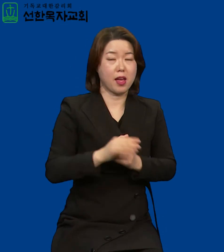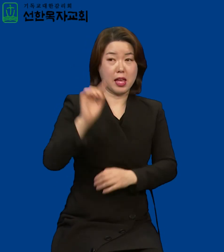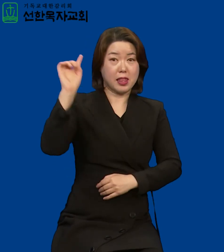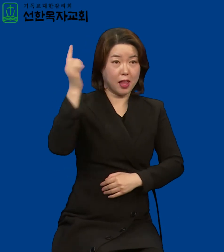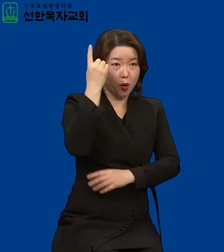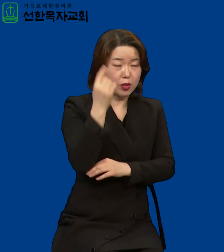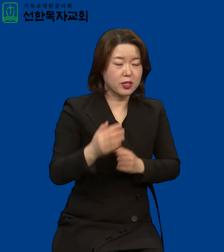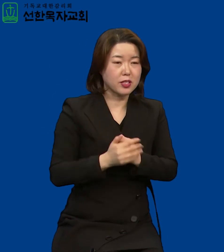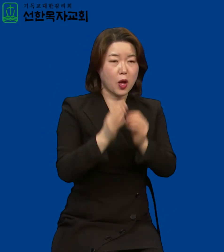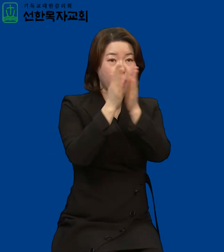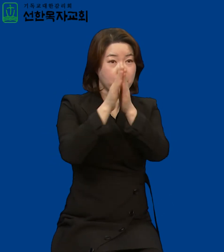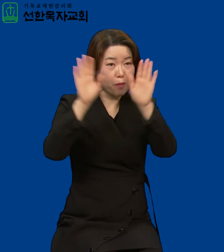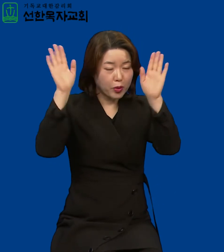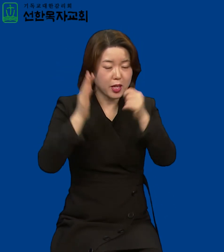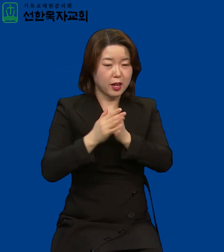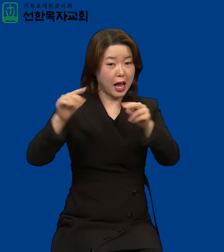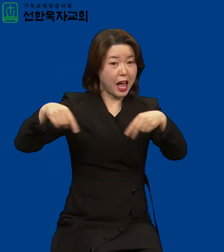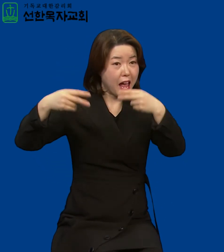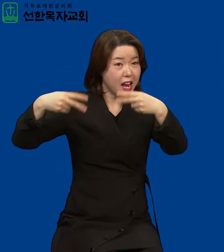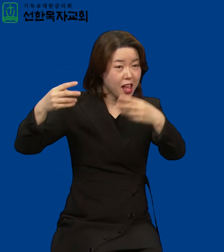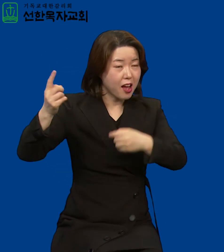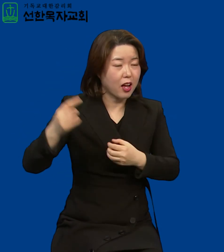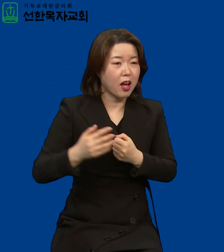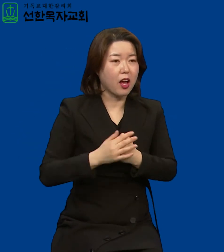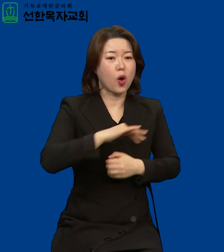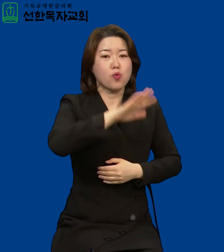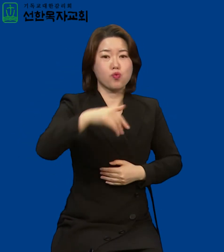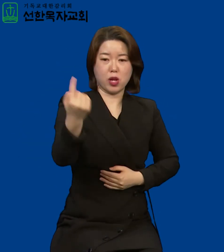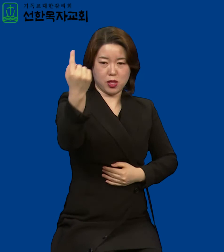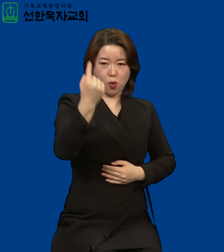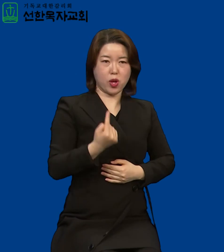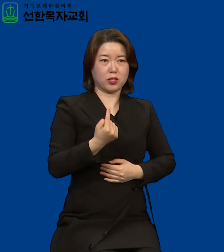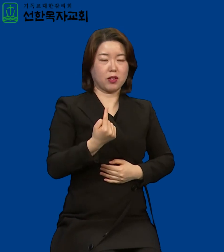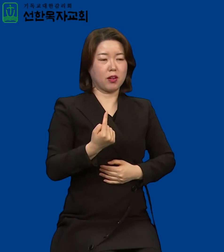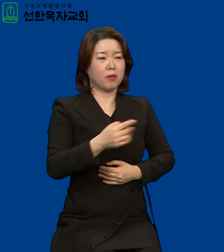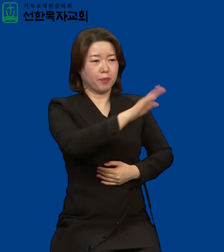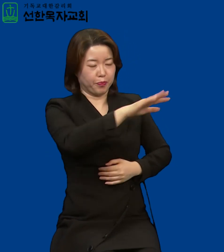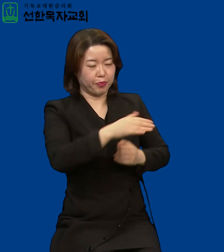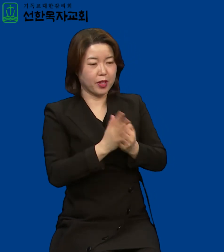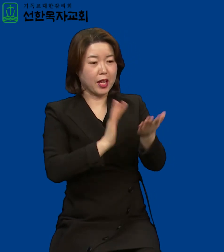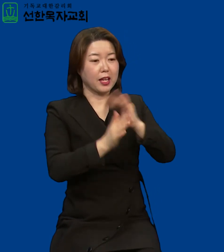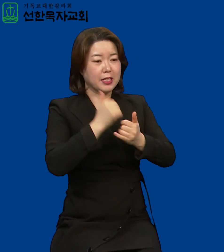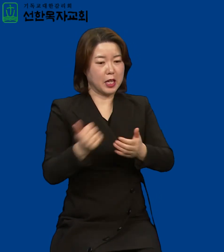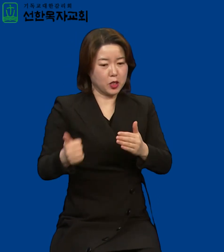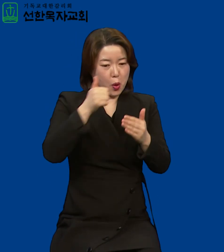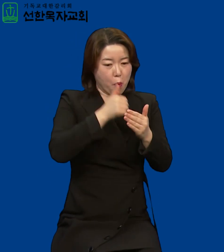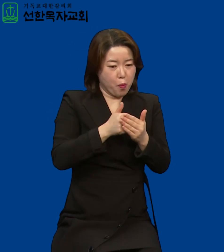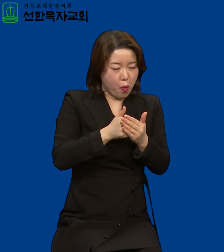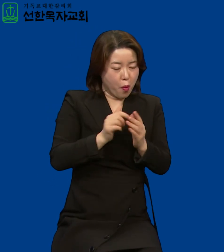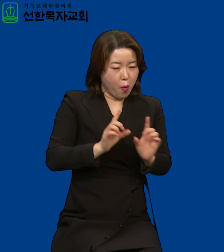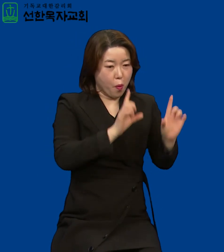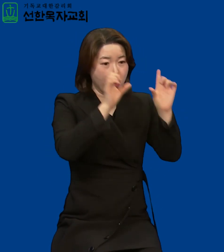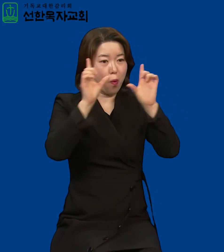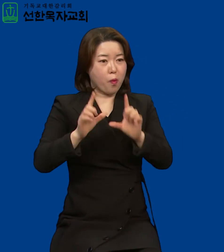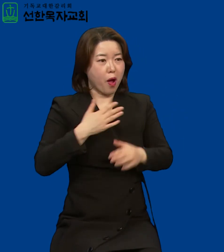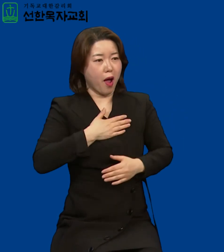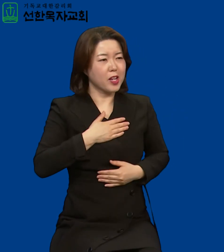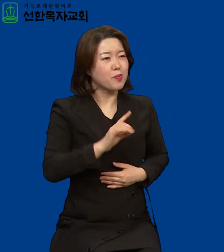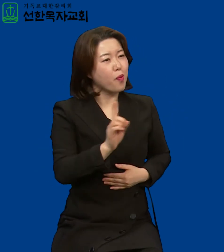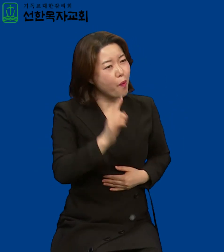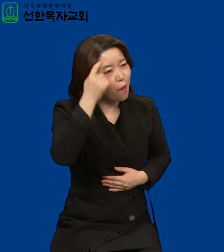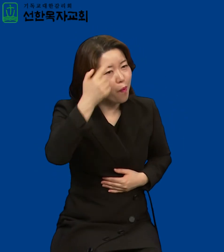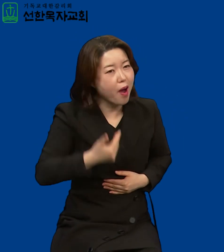다윗이, 모세가, 엘리야가 우리에게 찾아와서 예수님을 모시고 사는 기분이 어땠어요?